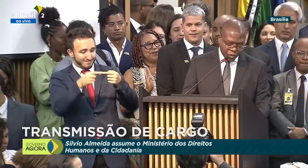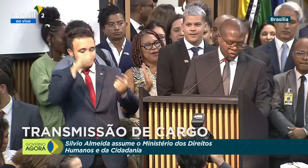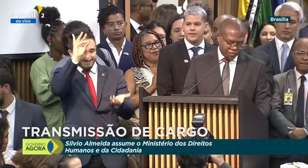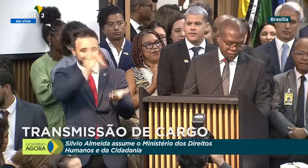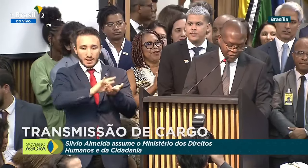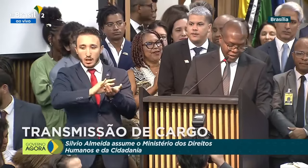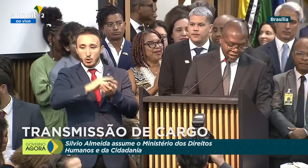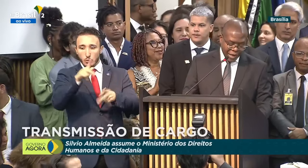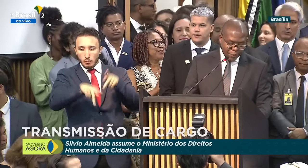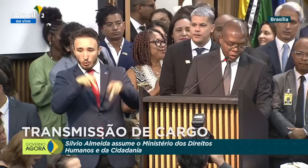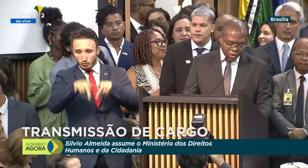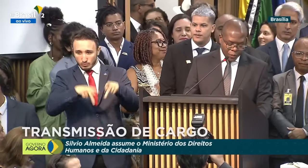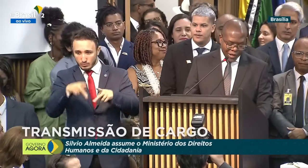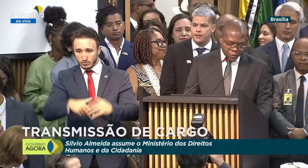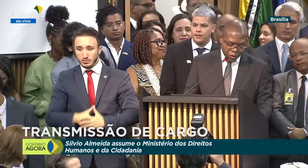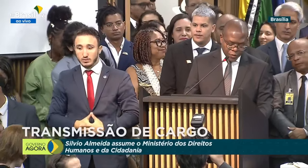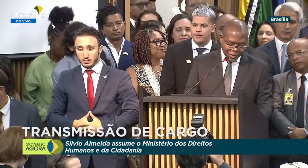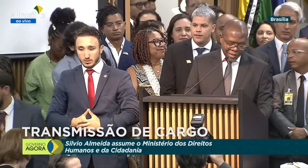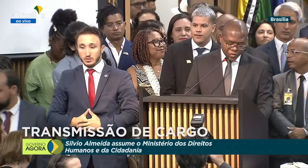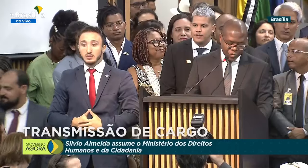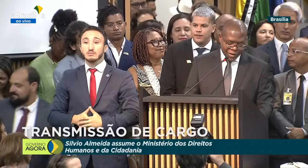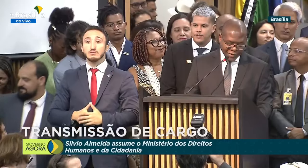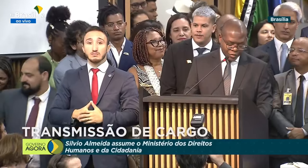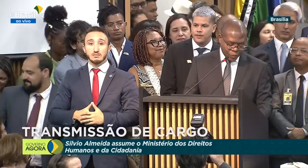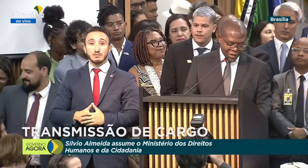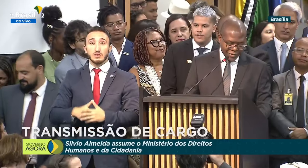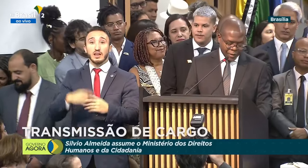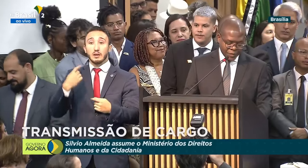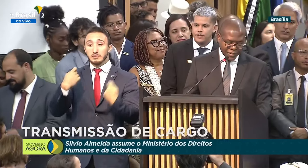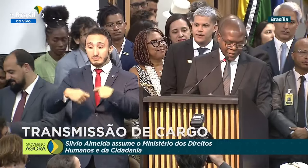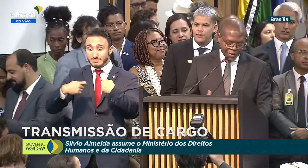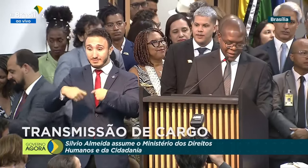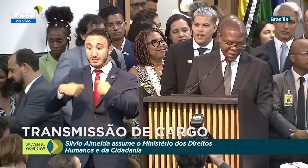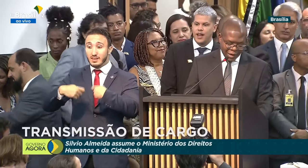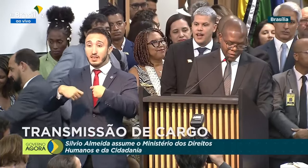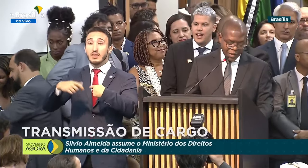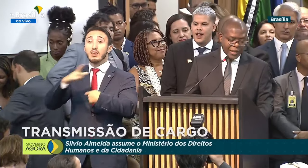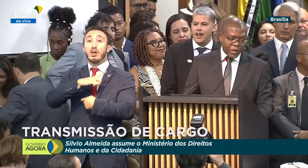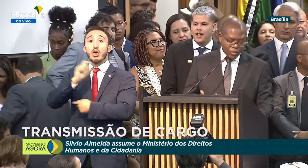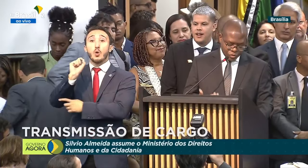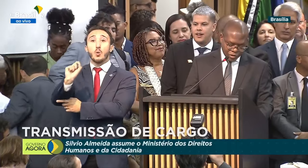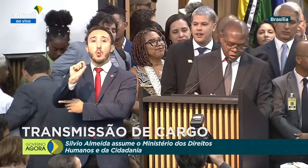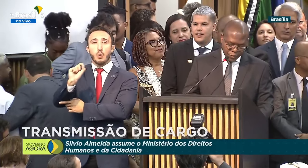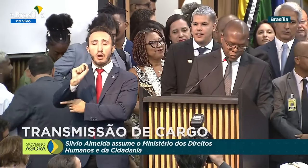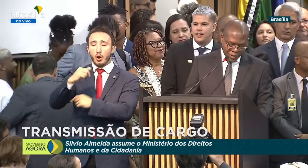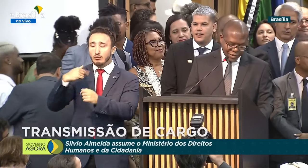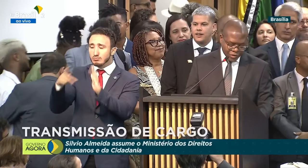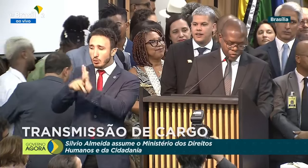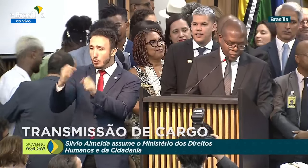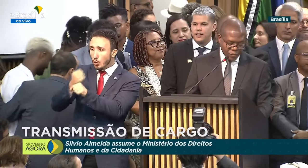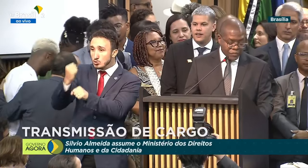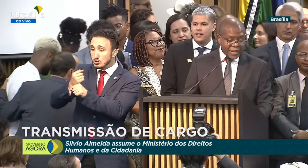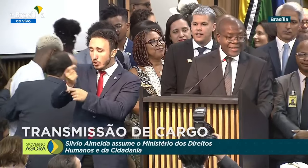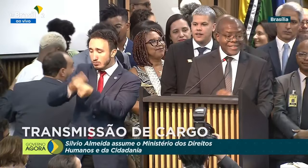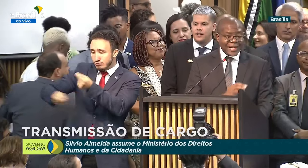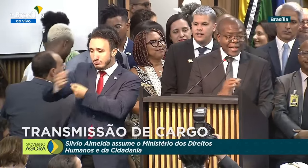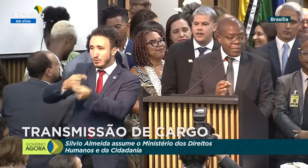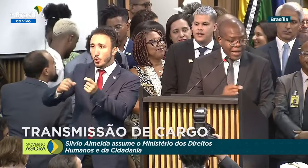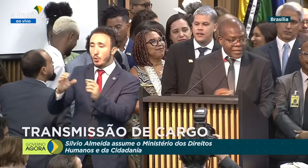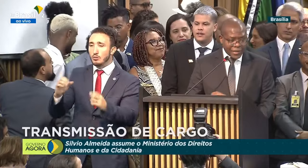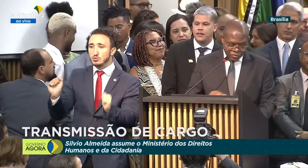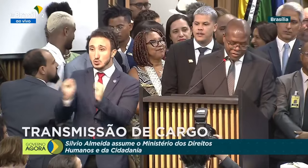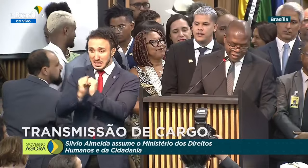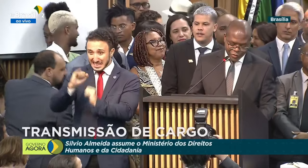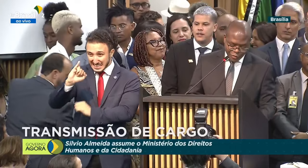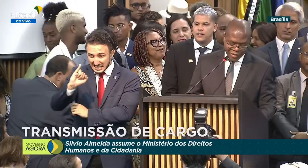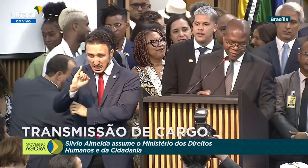as cidades do povo e a ponte para as possibilidades concretas e superação da privação material e construção de prosperidade comum se